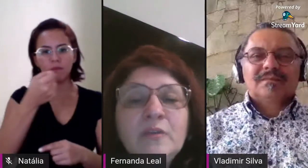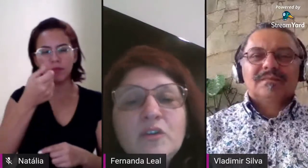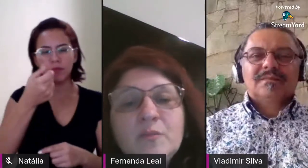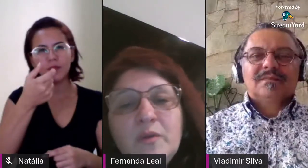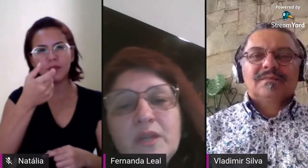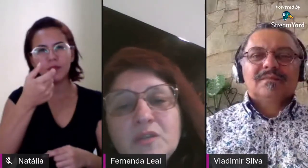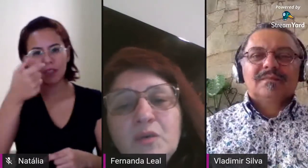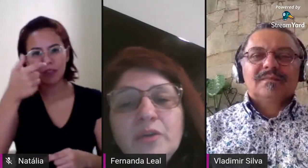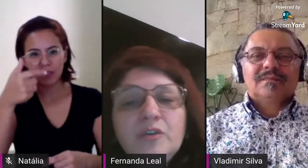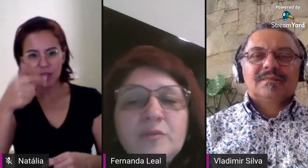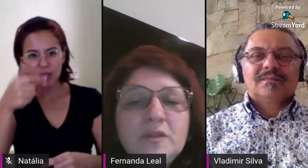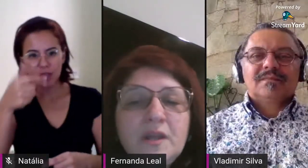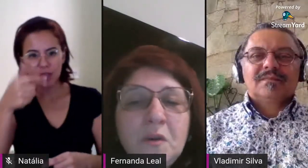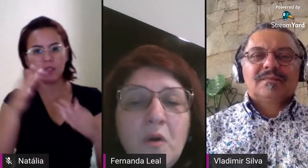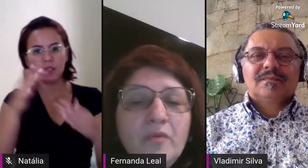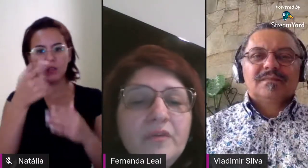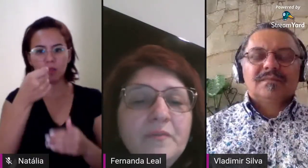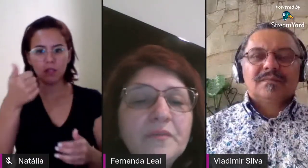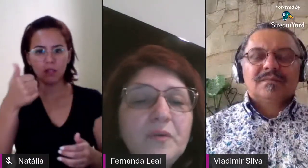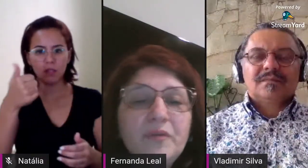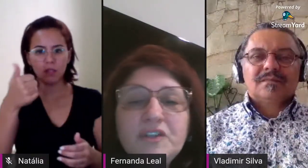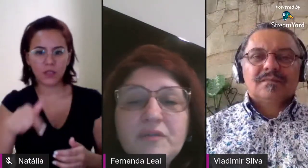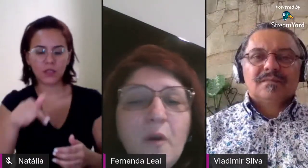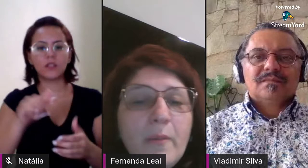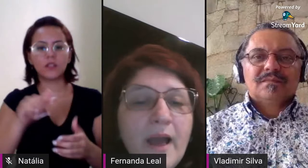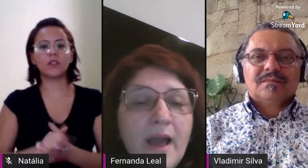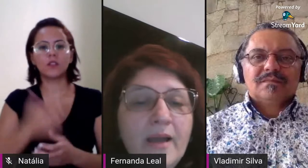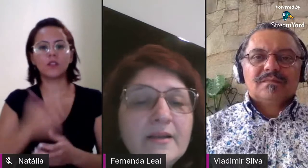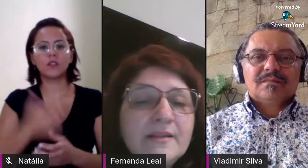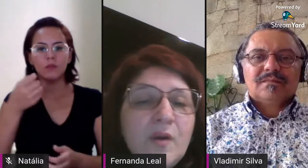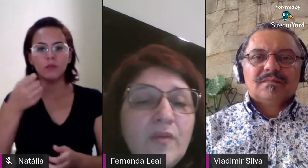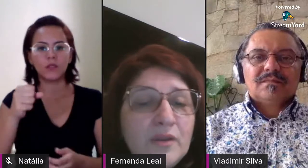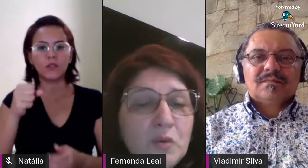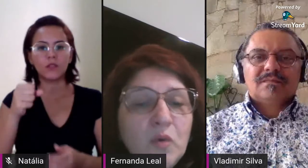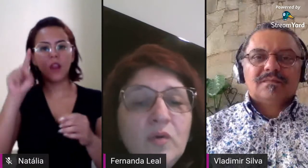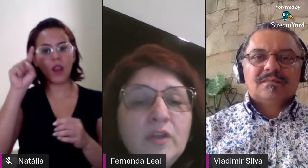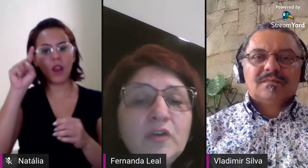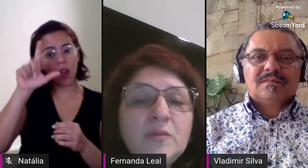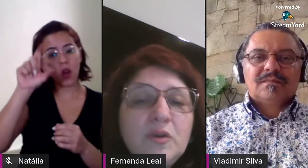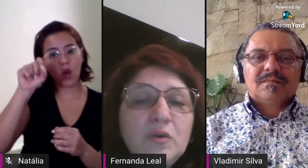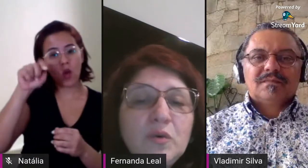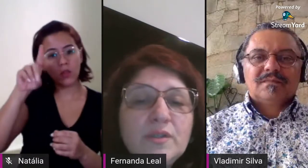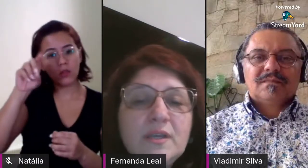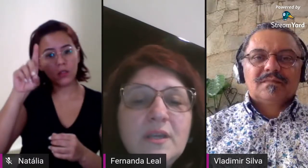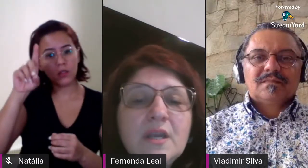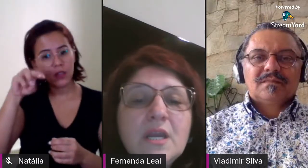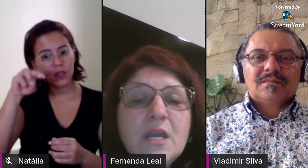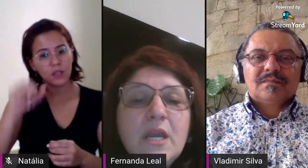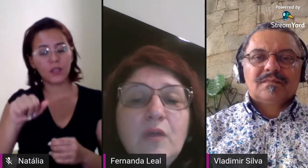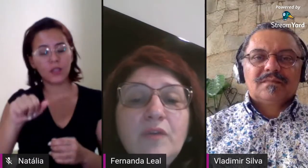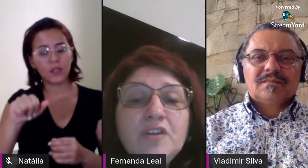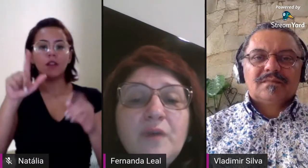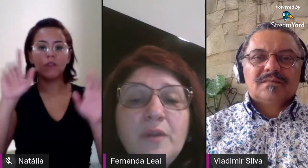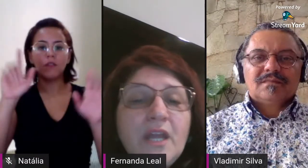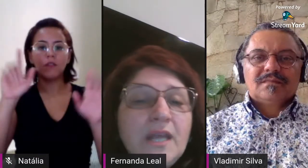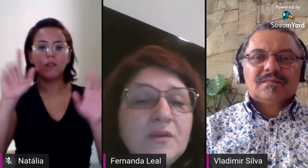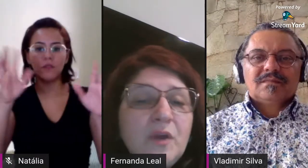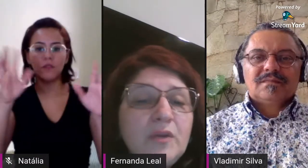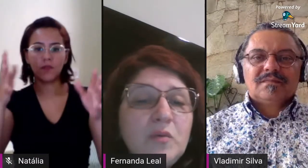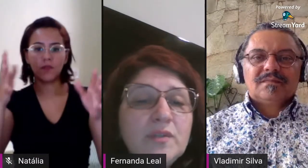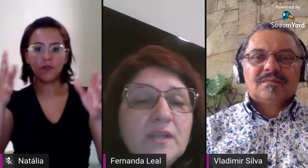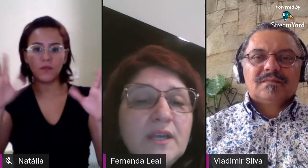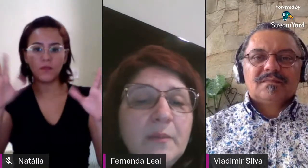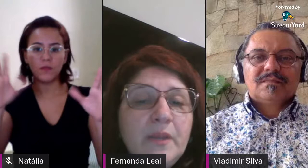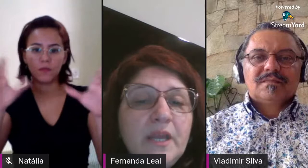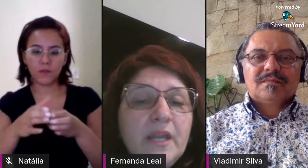em 2018 e 2019, o Festival Bar Salvador, em 2012, e o Festival Internacional